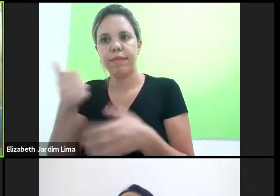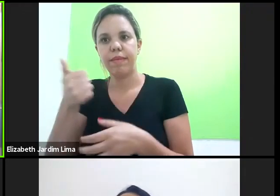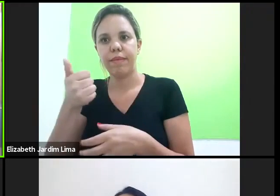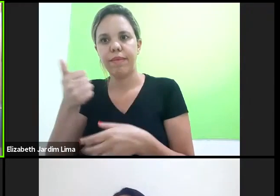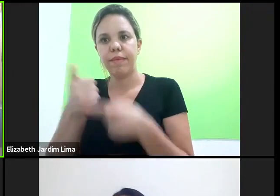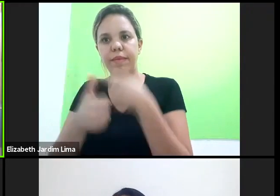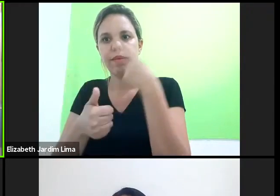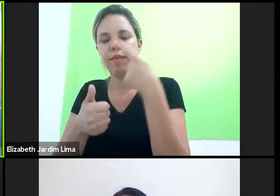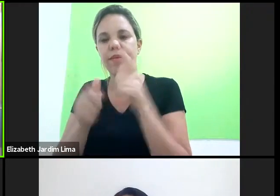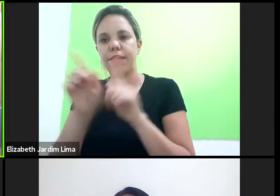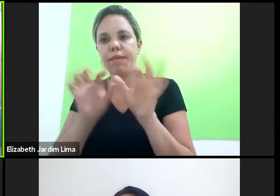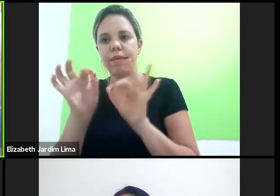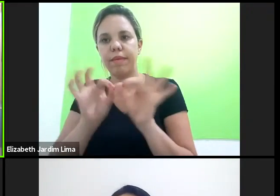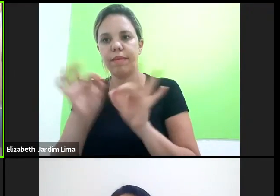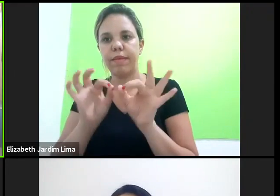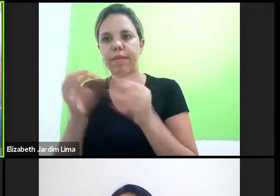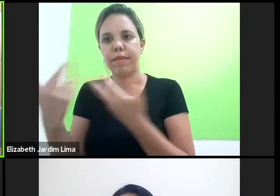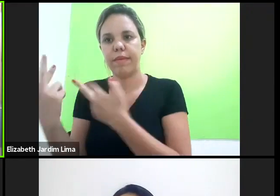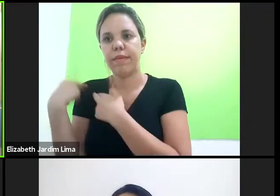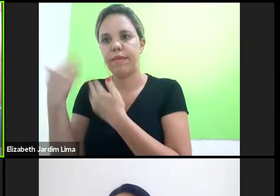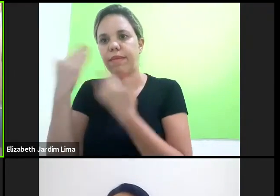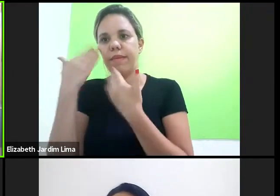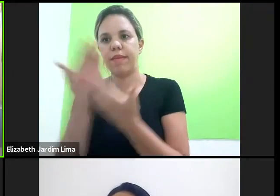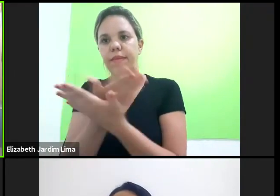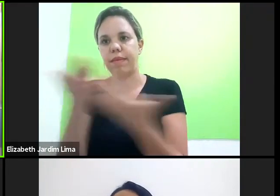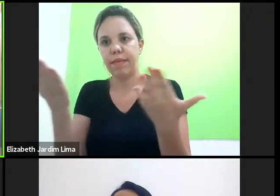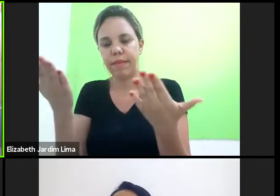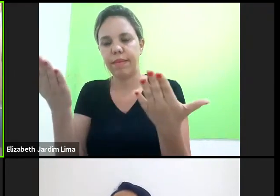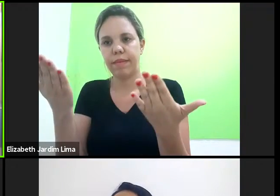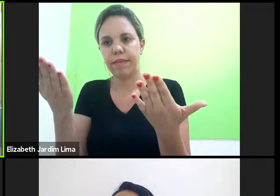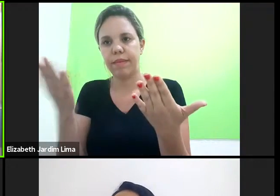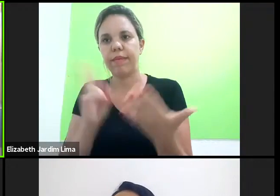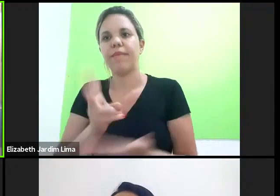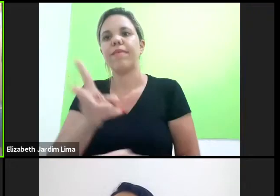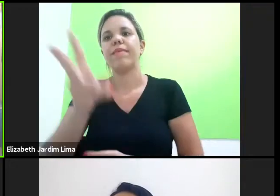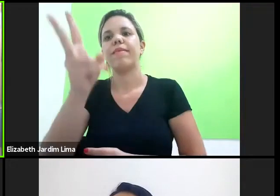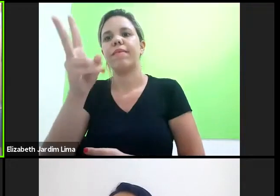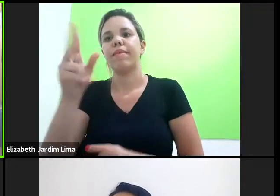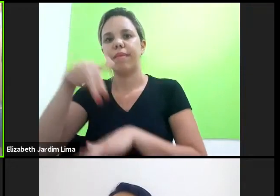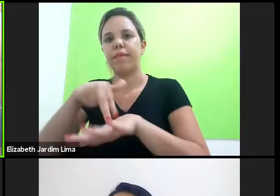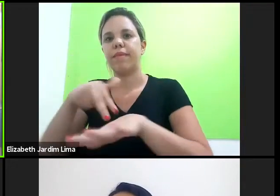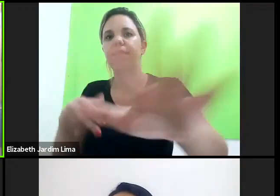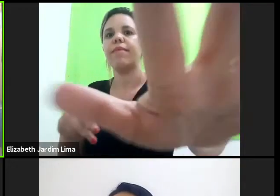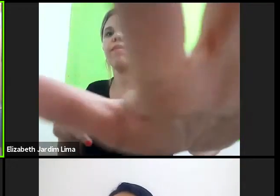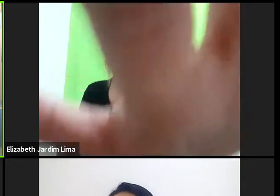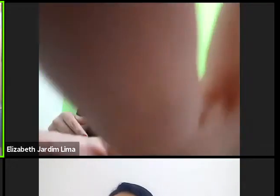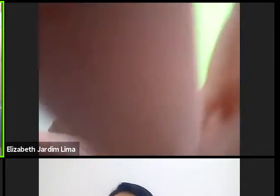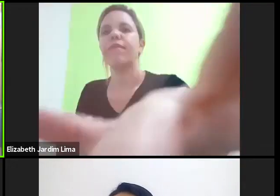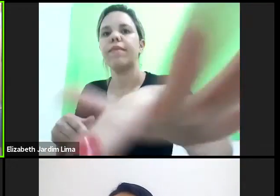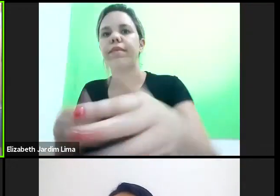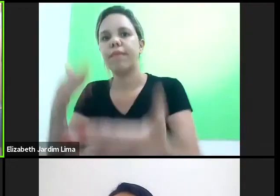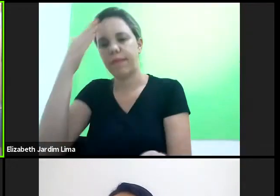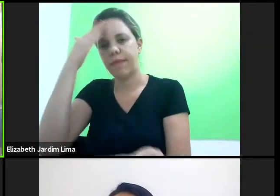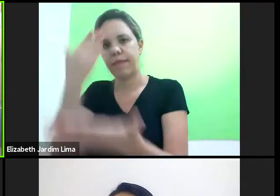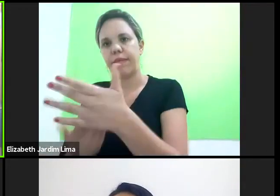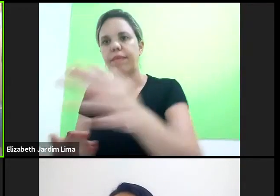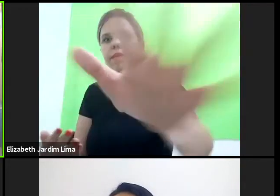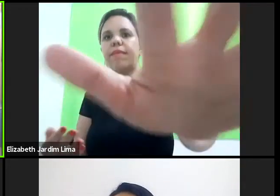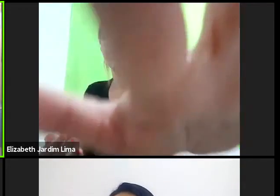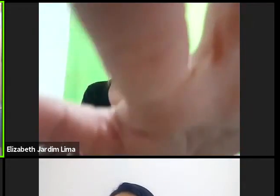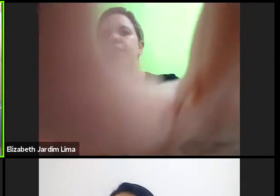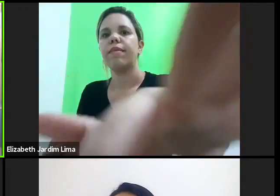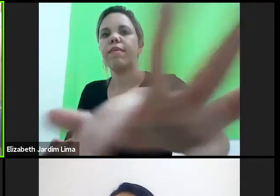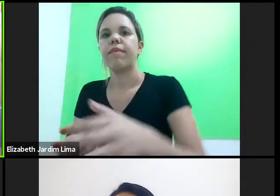nome da organização, novamente, agradecer vocês infinitamente por estarem aqui, e eu acredito que vocês agregam muito ao